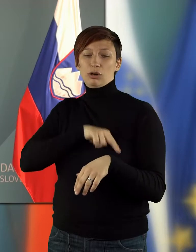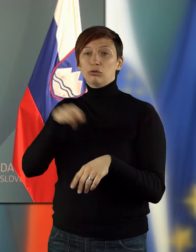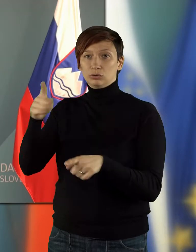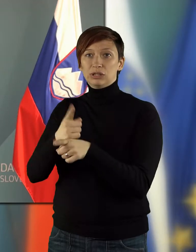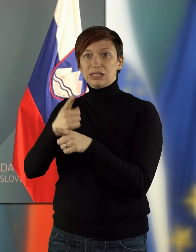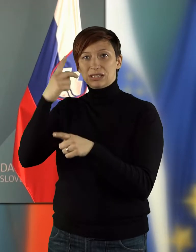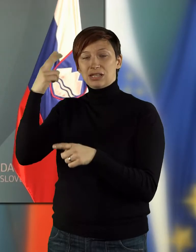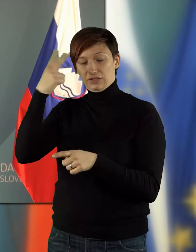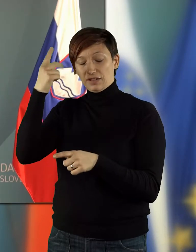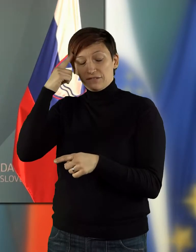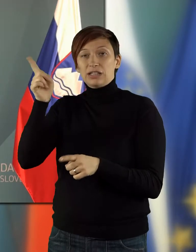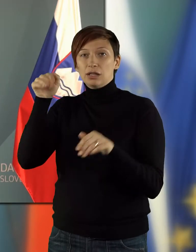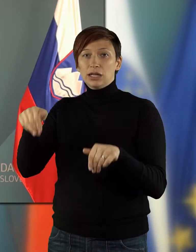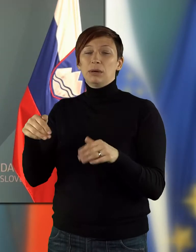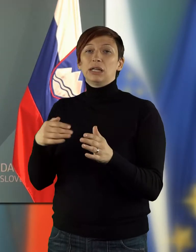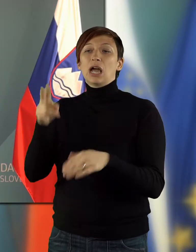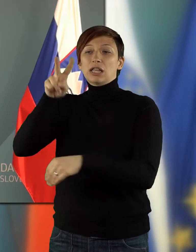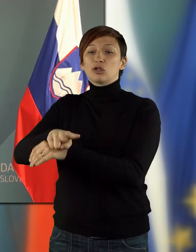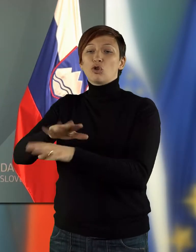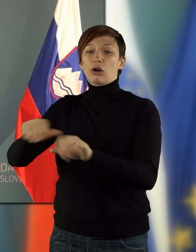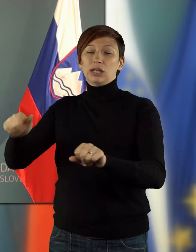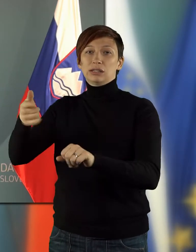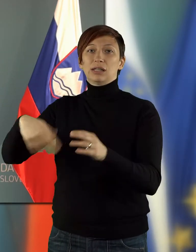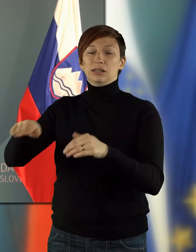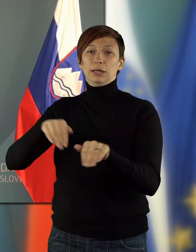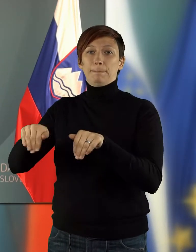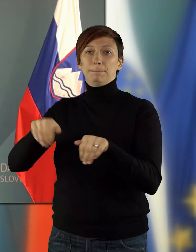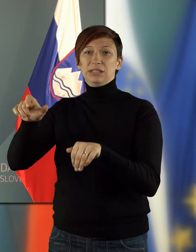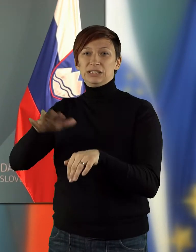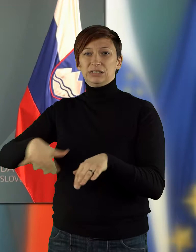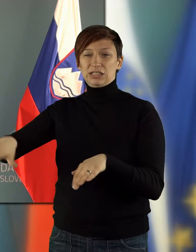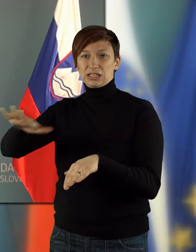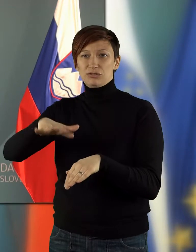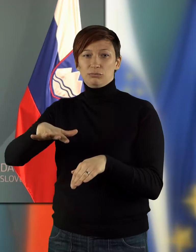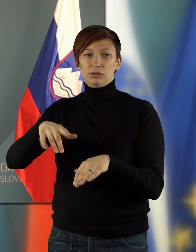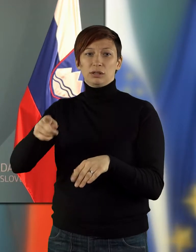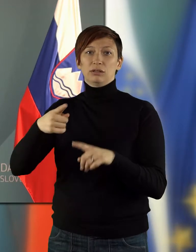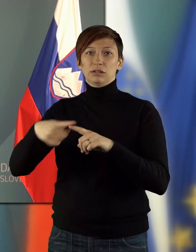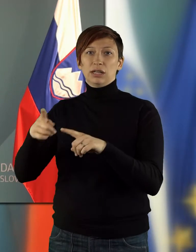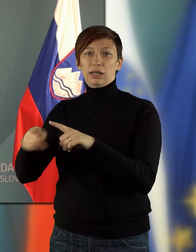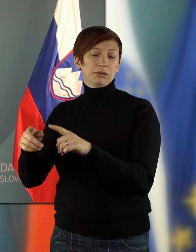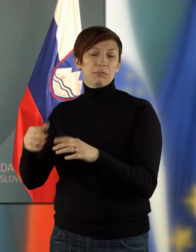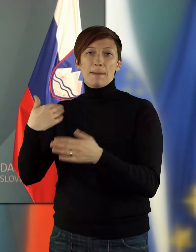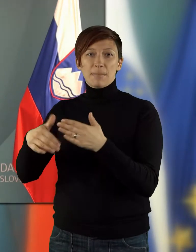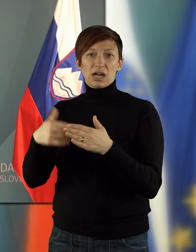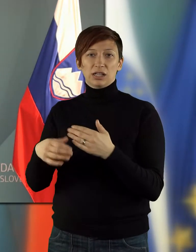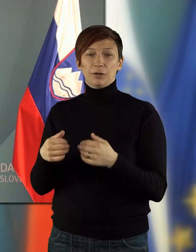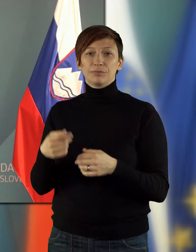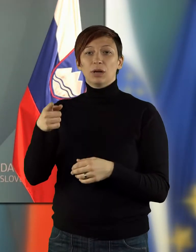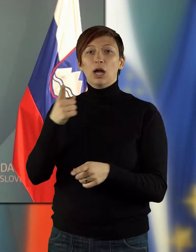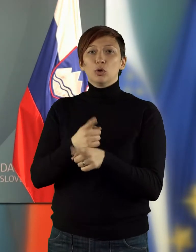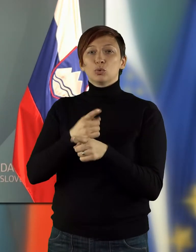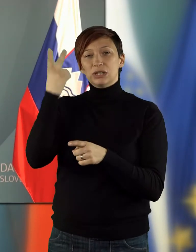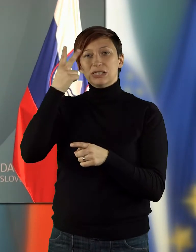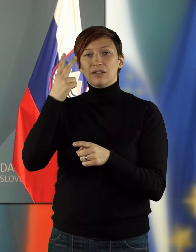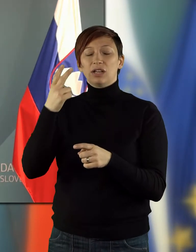se zaveda, da je potrebno, da vzpostavi nek ustrezen nadzor nad ministrstvom, ki ga je zdaj v nekih manjkal, je pa to